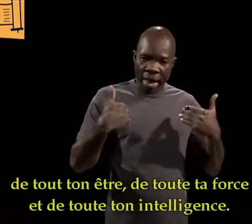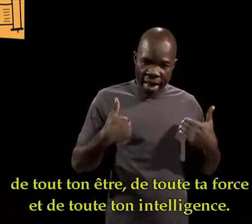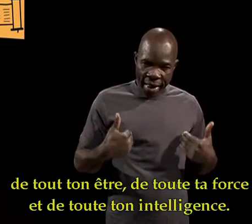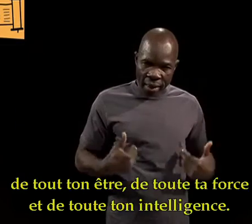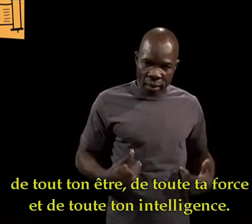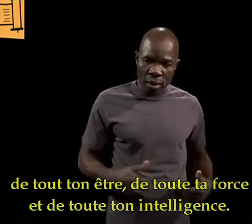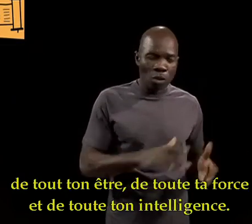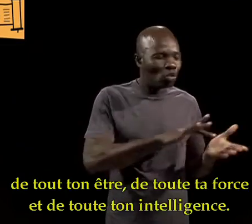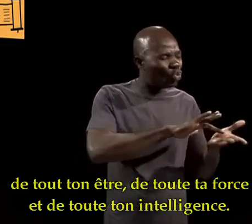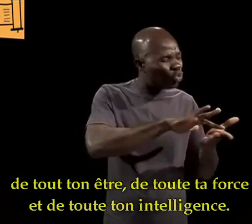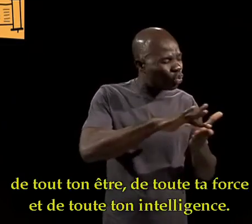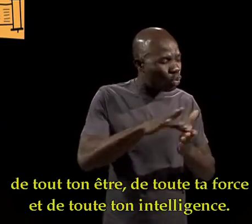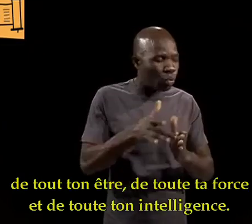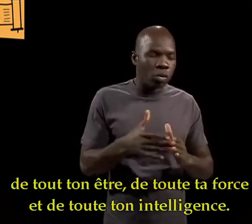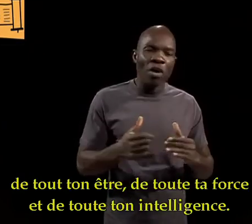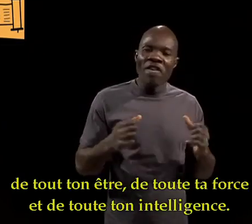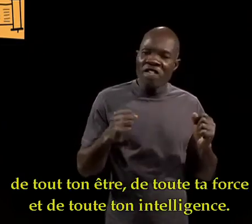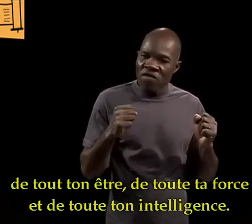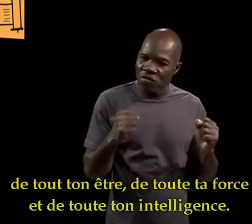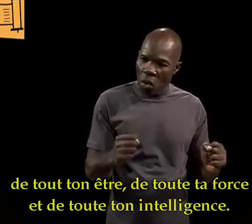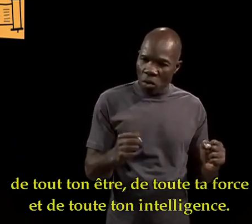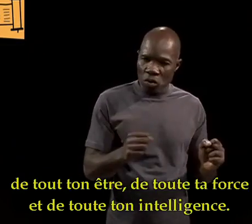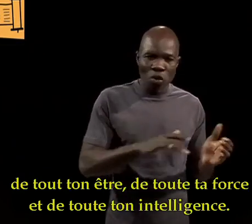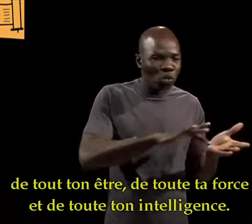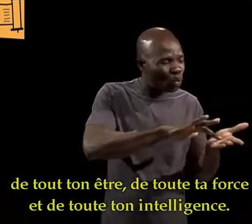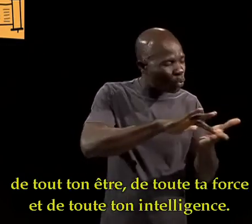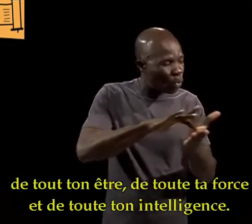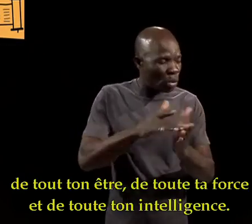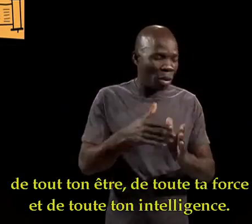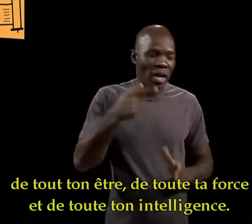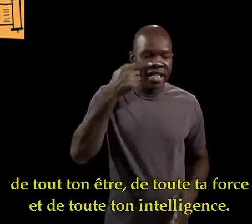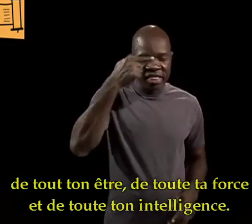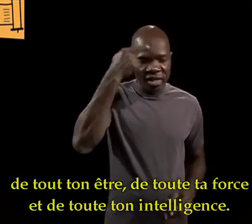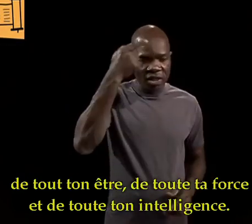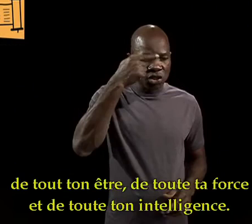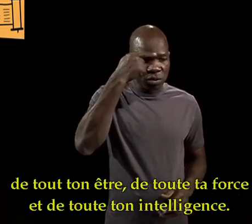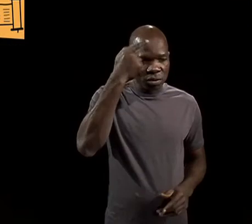ton être, de toute ta force. » « Et de toute ton intelligence.